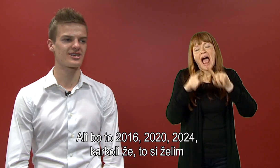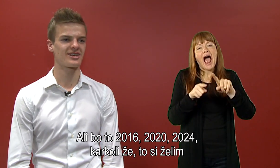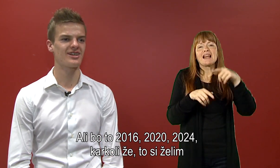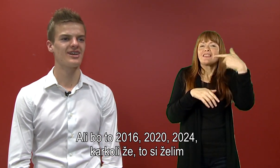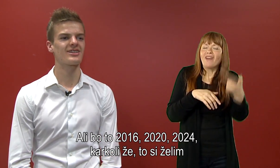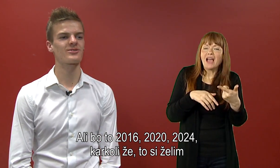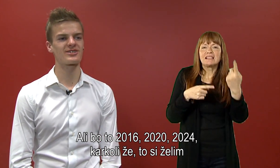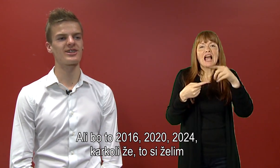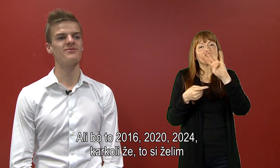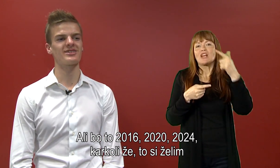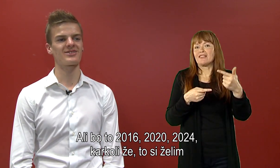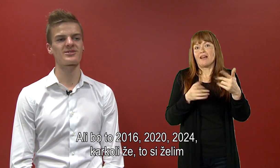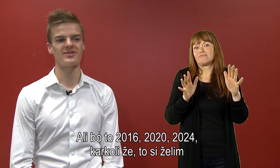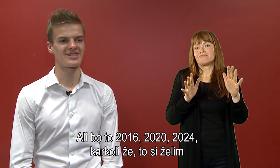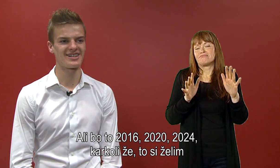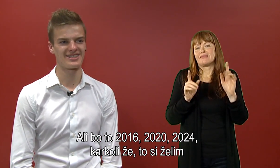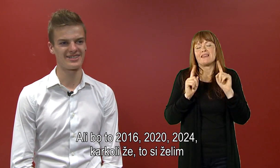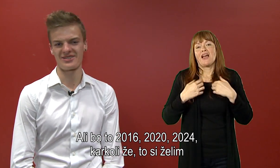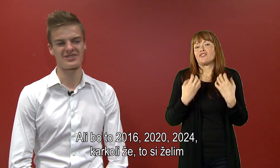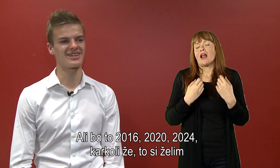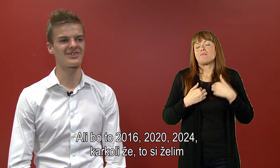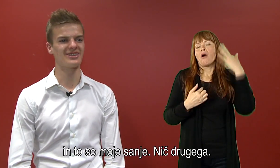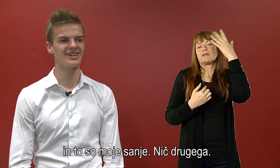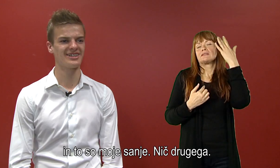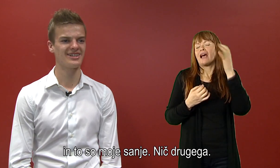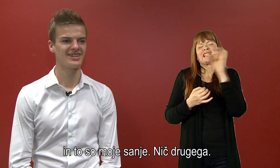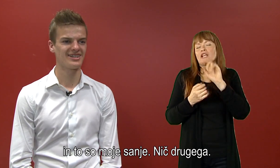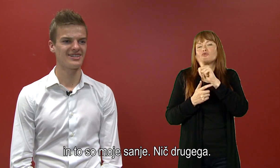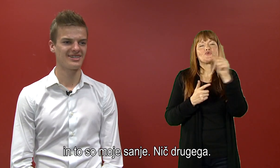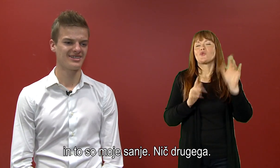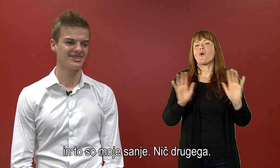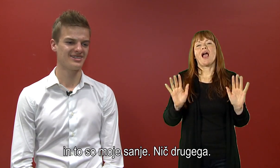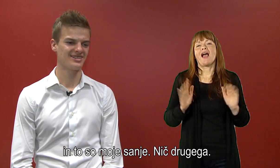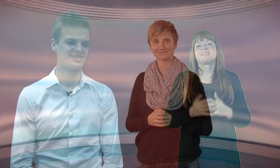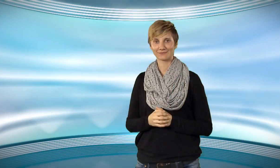karakoli že. To si želim in to so moje sanje, nič drugega, tako da.